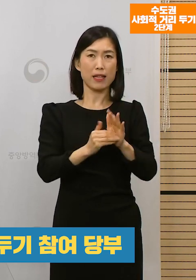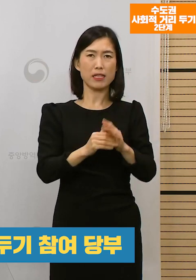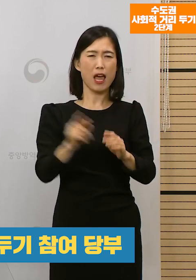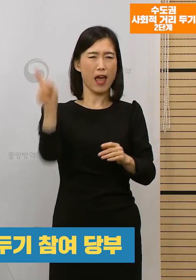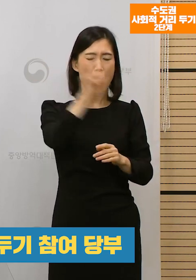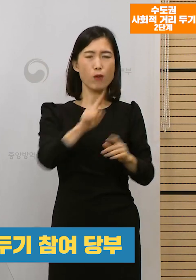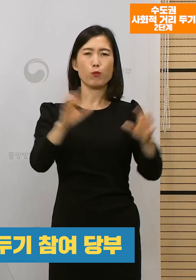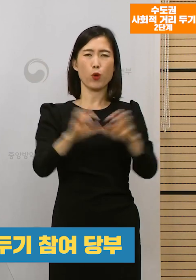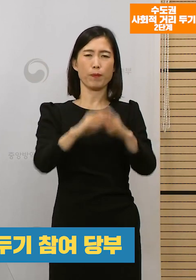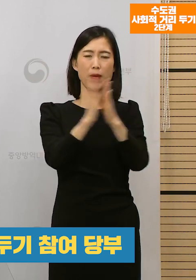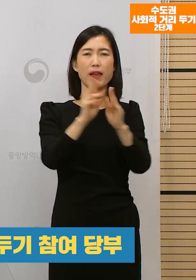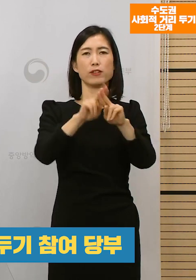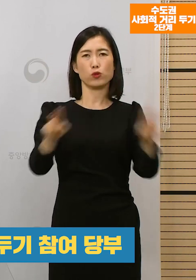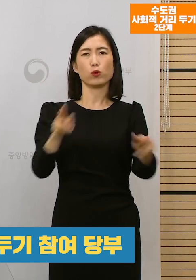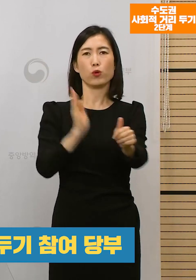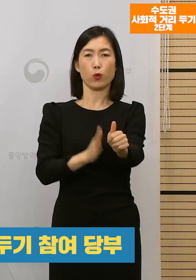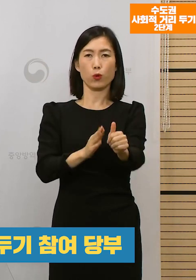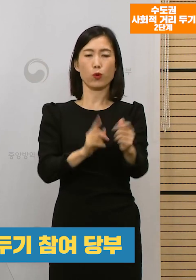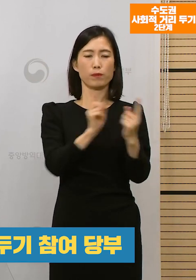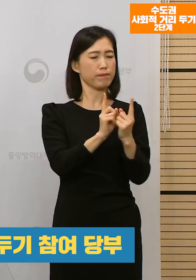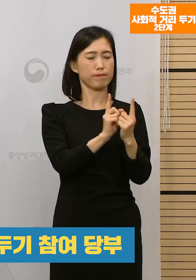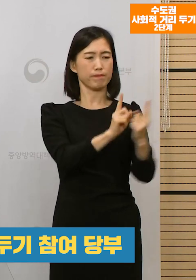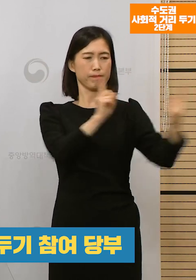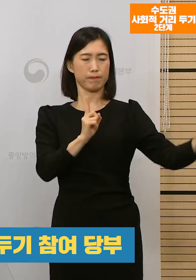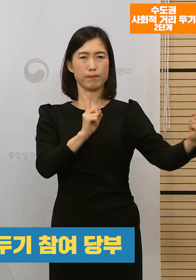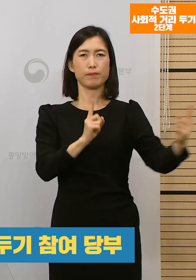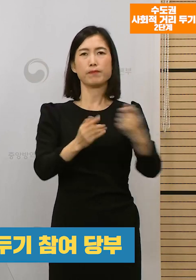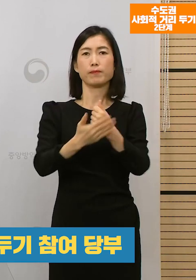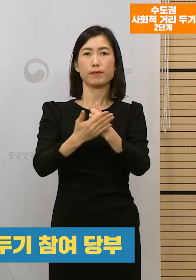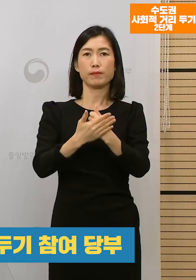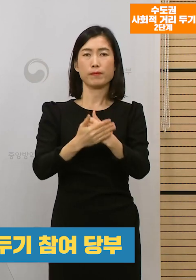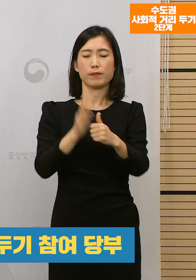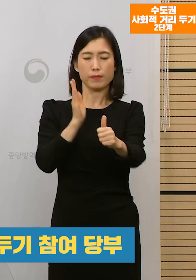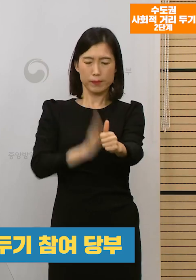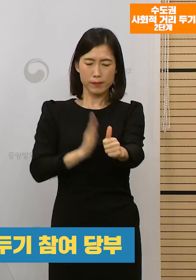모임을 취소하시고 거리두기에 참여해 주실